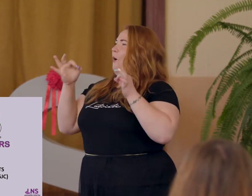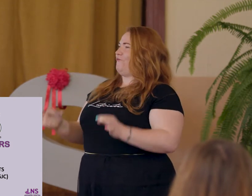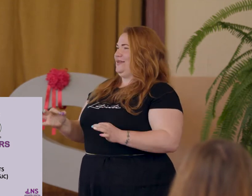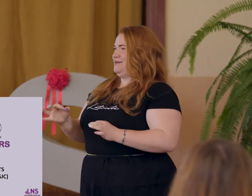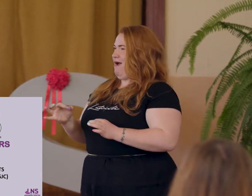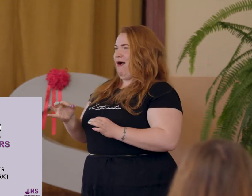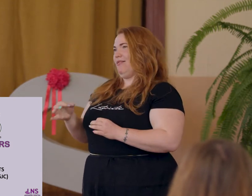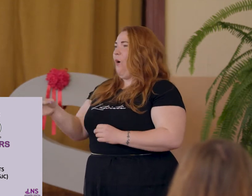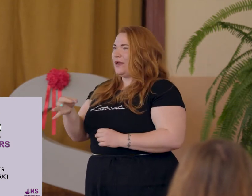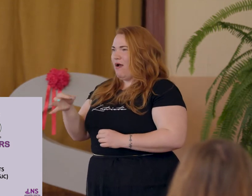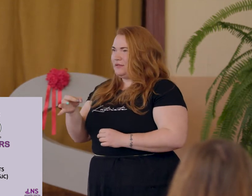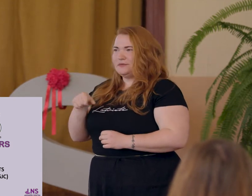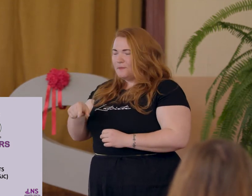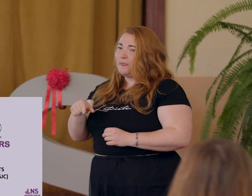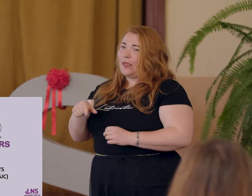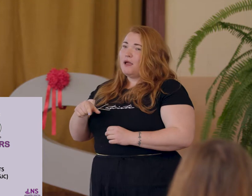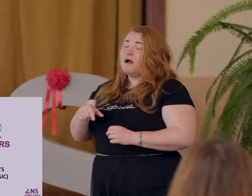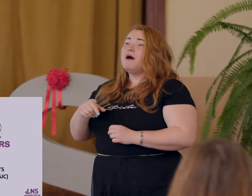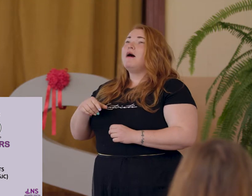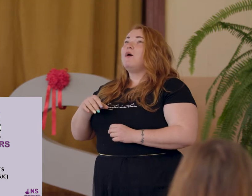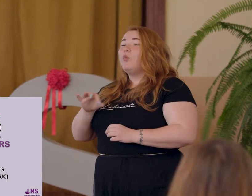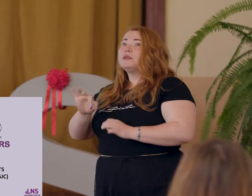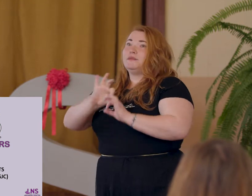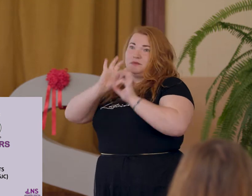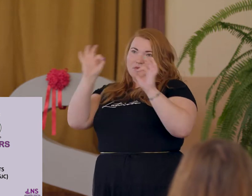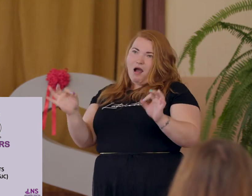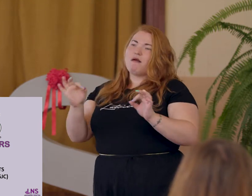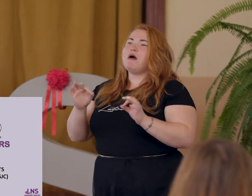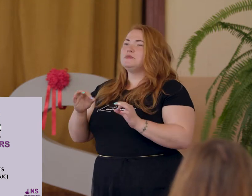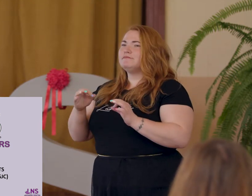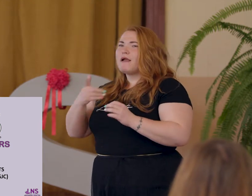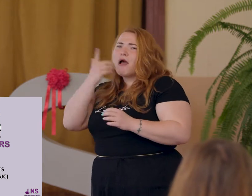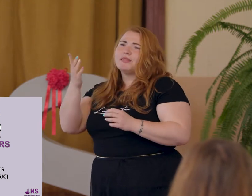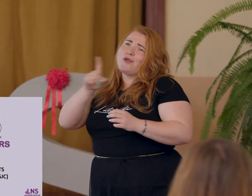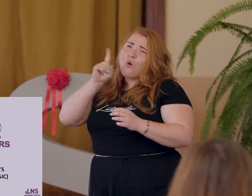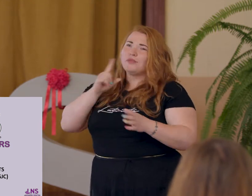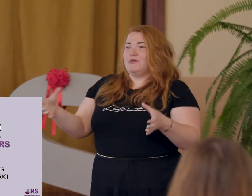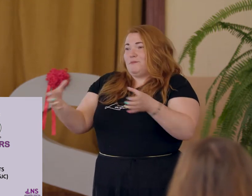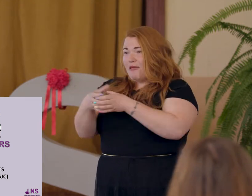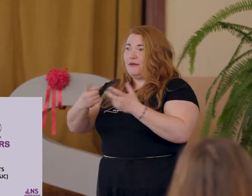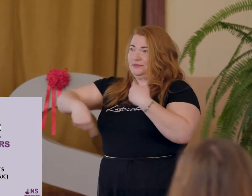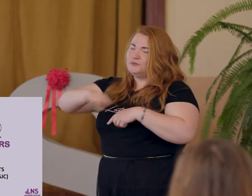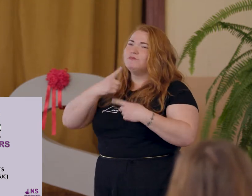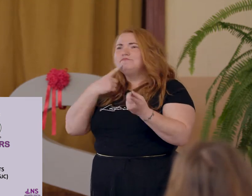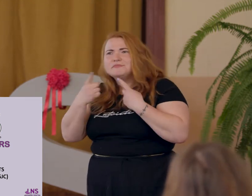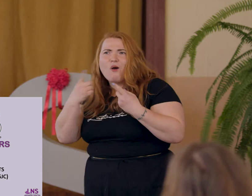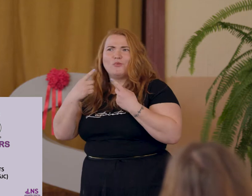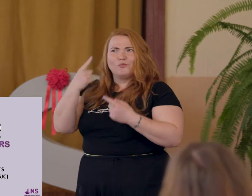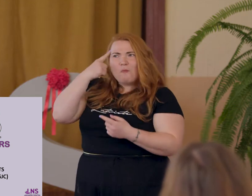aktivitāšu, bet viņa nebija tā kā oficiāla tā organizācija. Un tad sākās, kad jau jaunieši apvienojās un